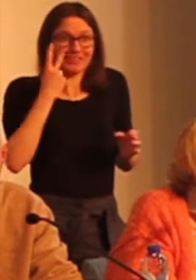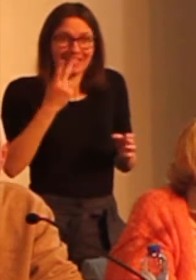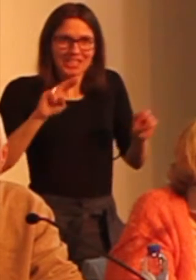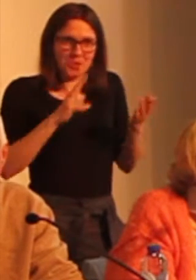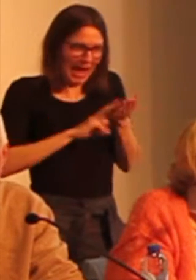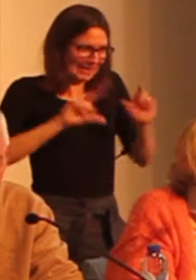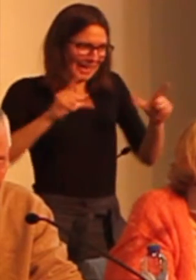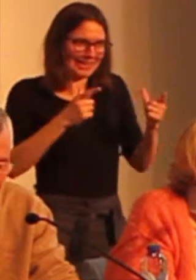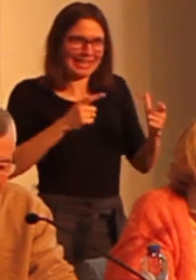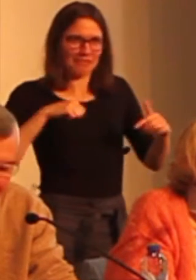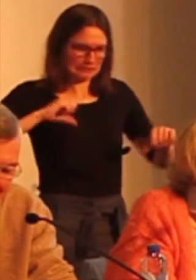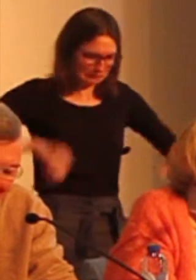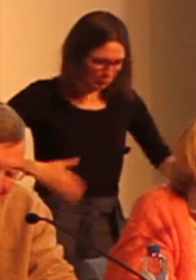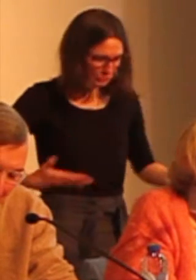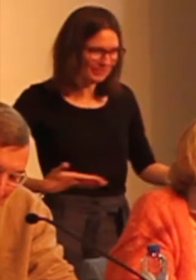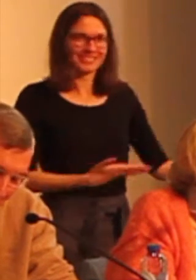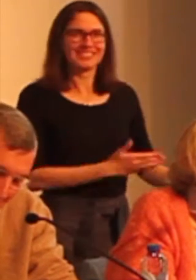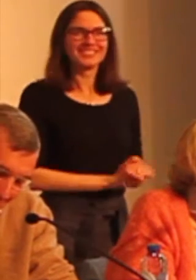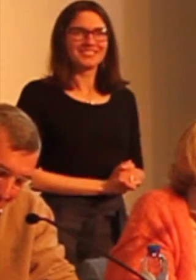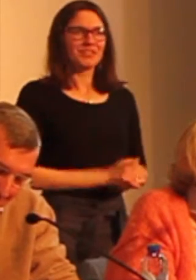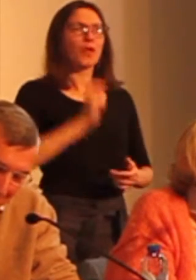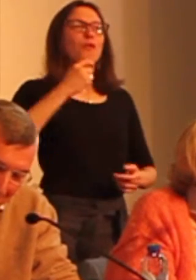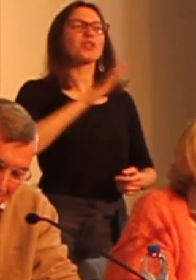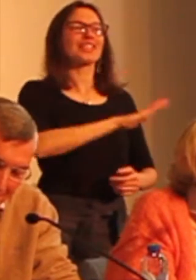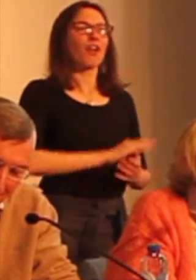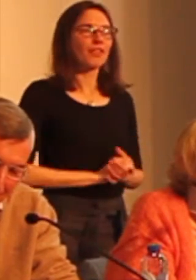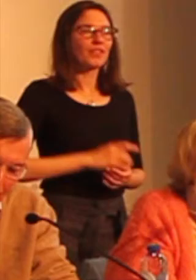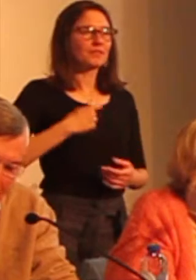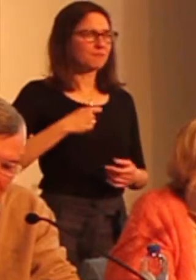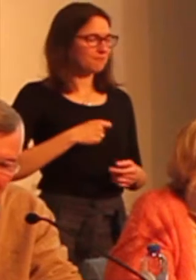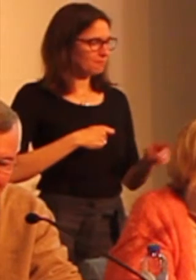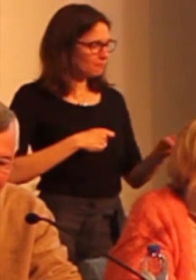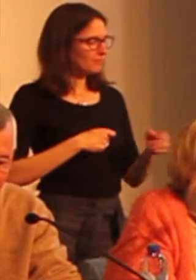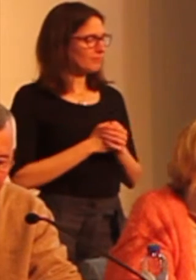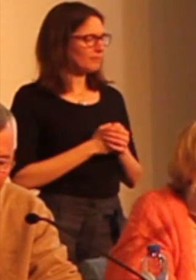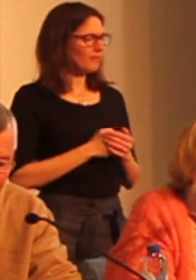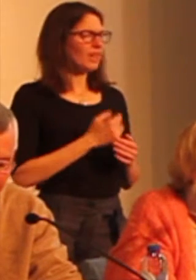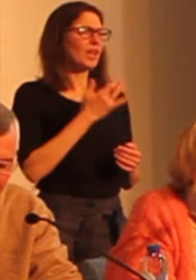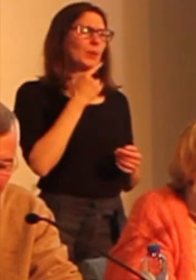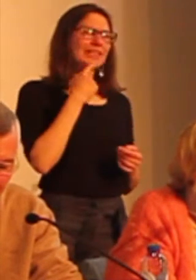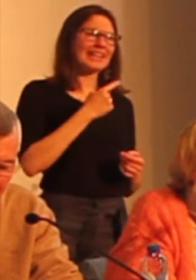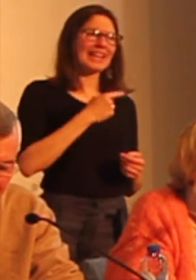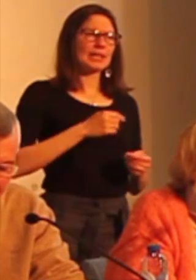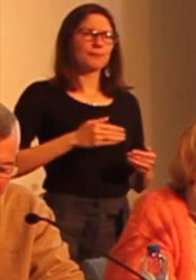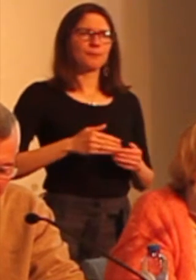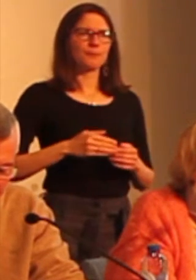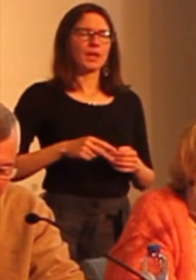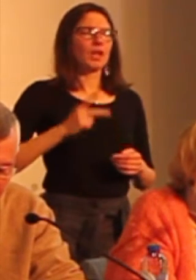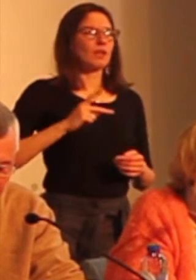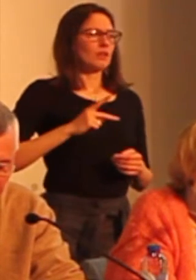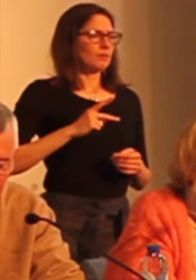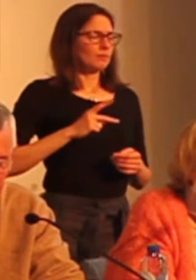je met een handicap of een beperking rondloopt. Ik wou het hebben over het optrekken van de vervangingsinkomens van de